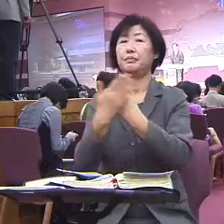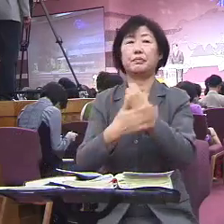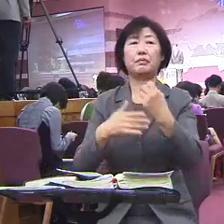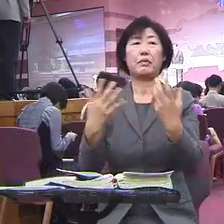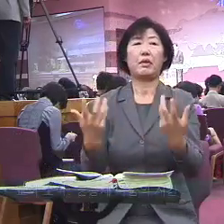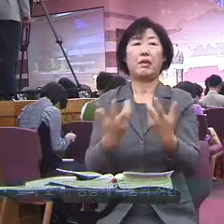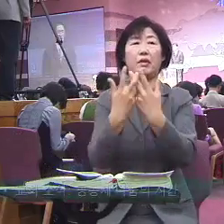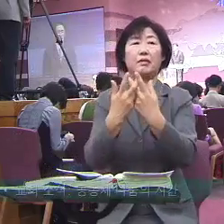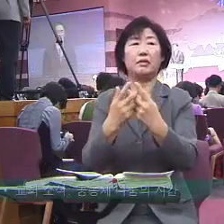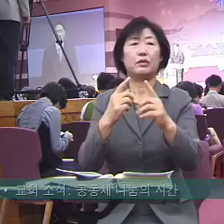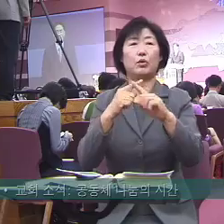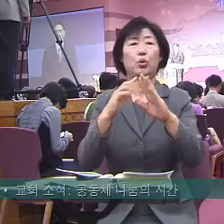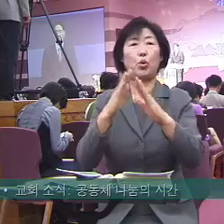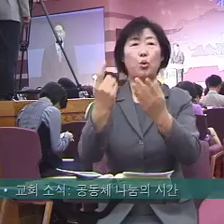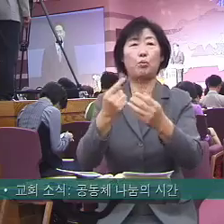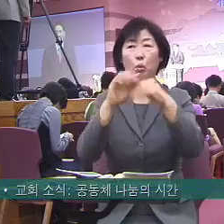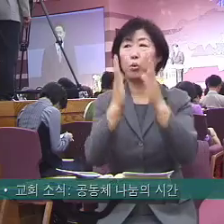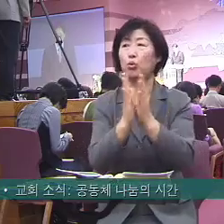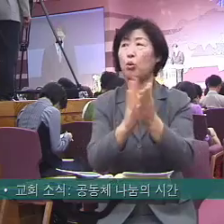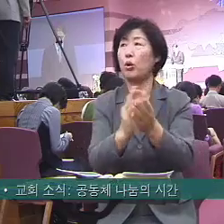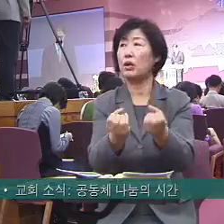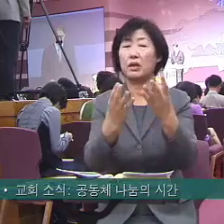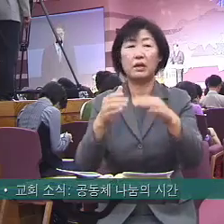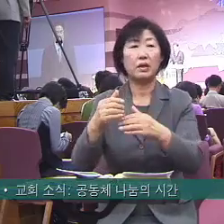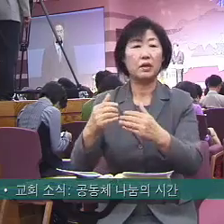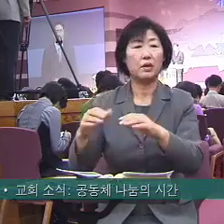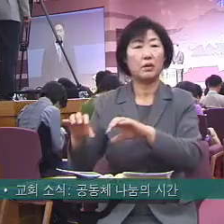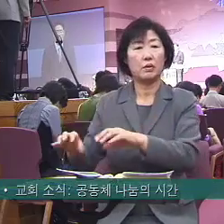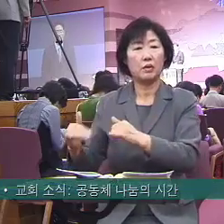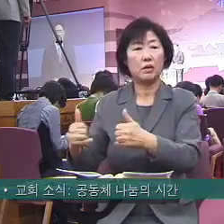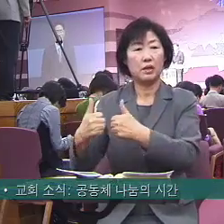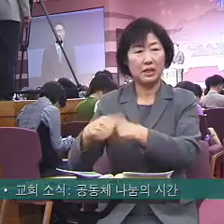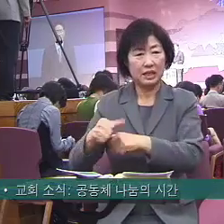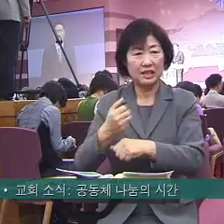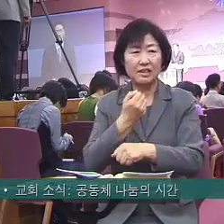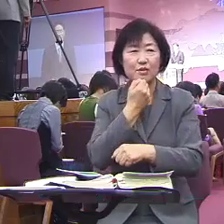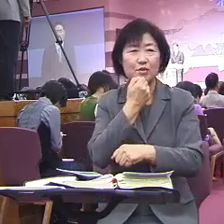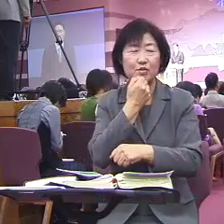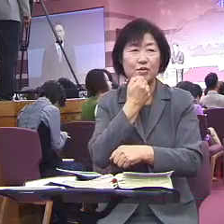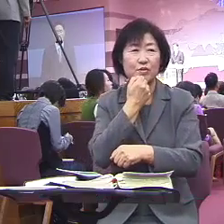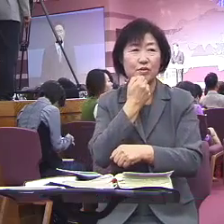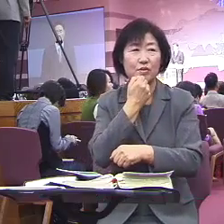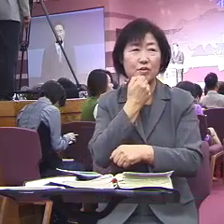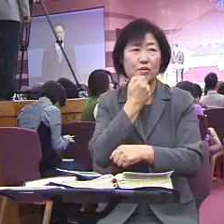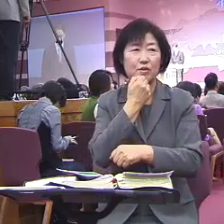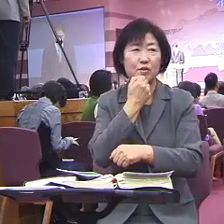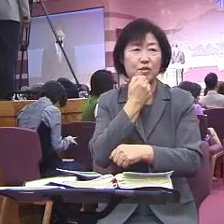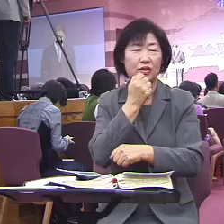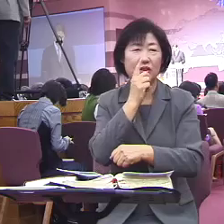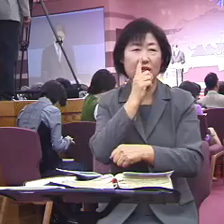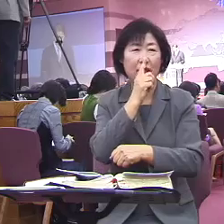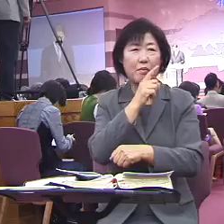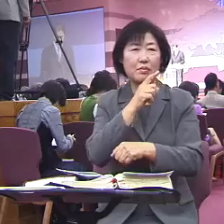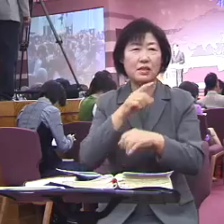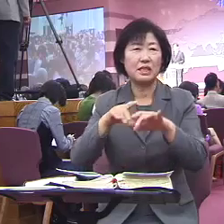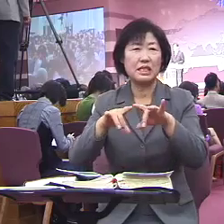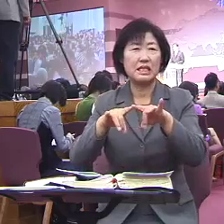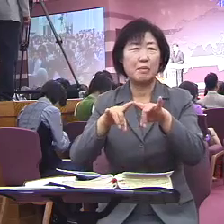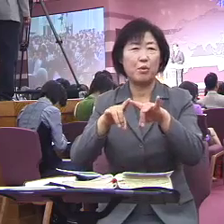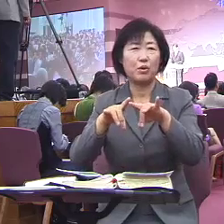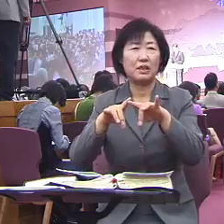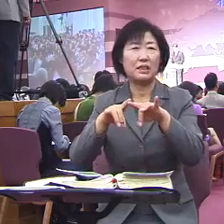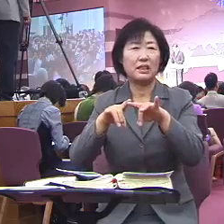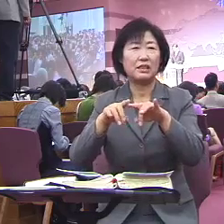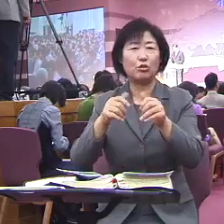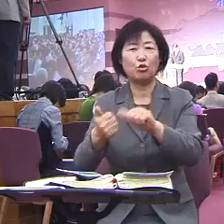주님의 이름으로 환영합니다. 우리 옆에 분하고 함께 인사하시겠는데요. 웃으면 나쁜 세포들이 죽습니다. 웃으시면서